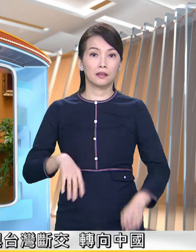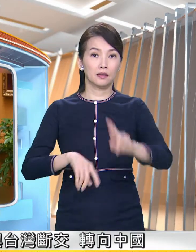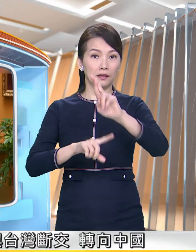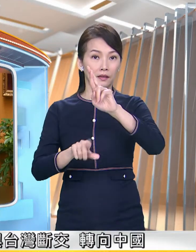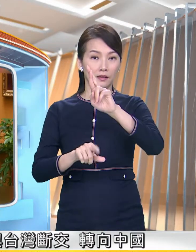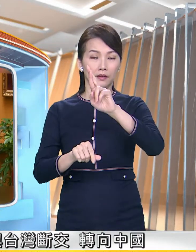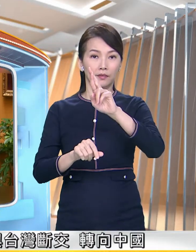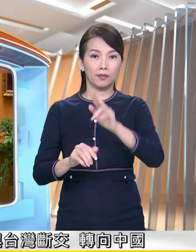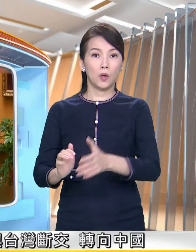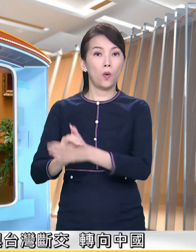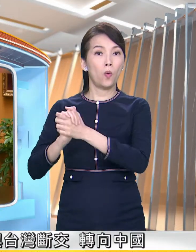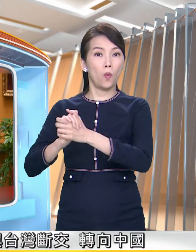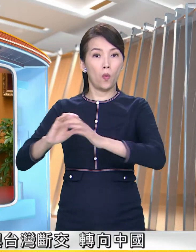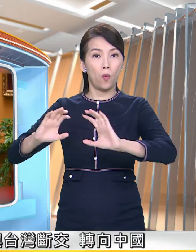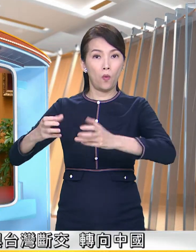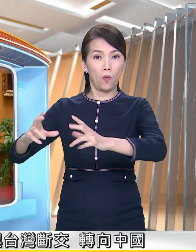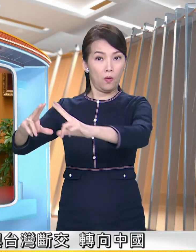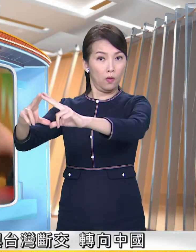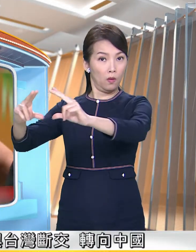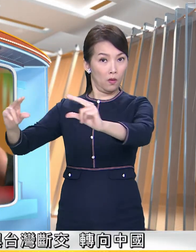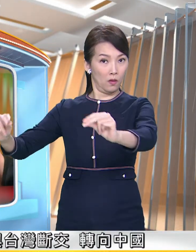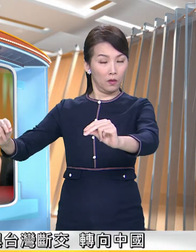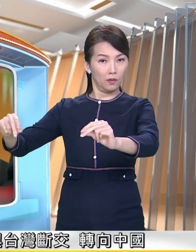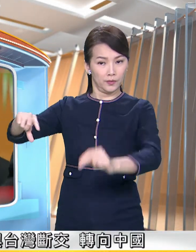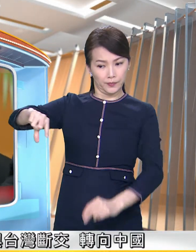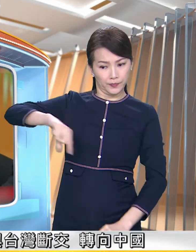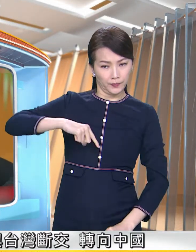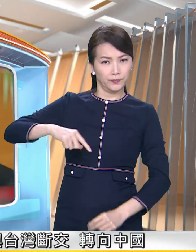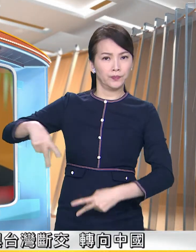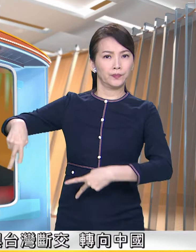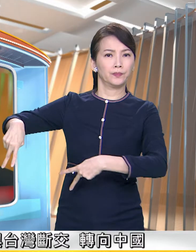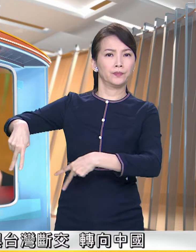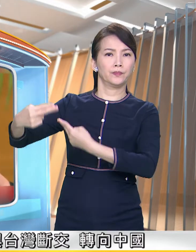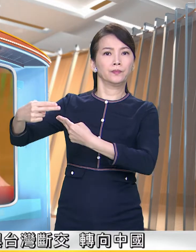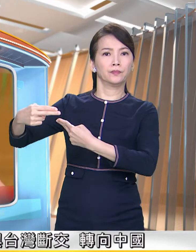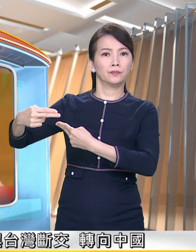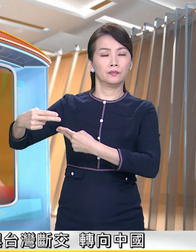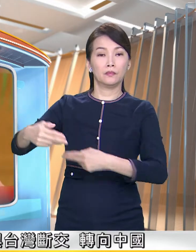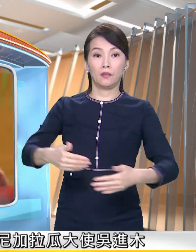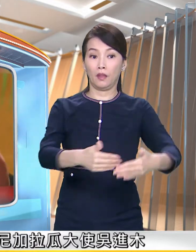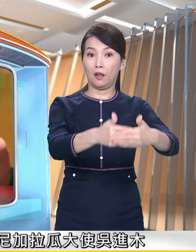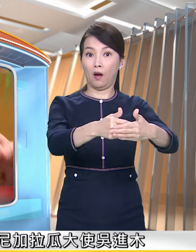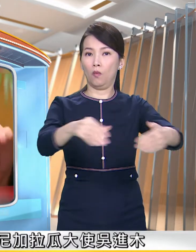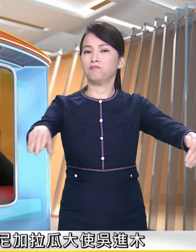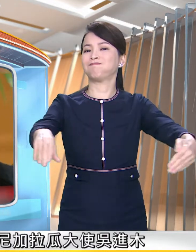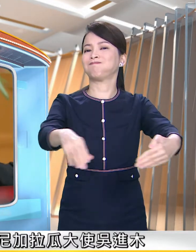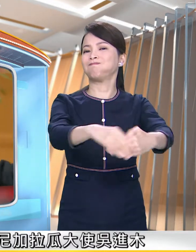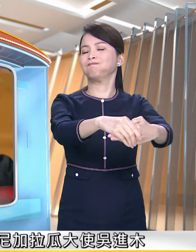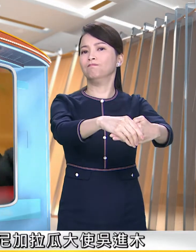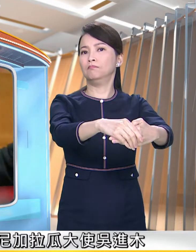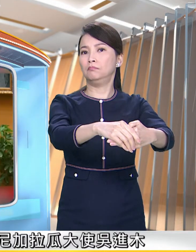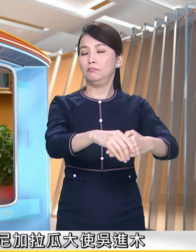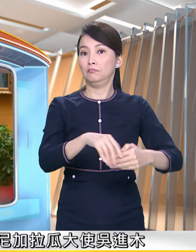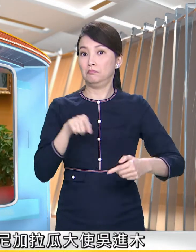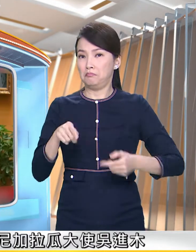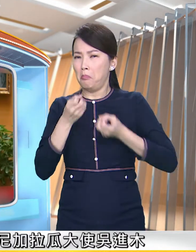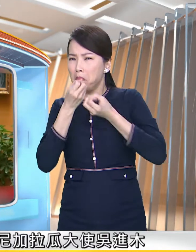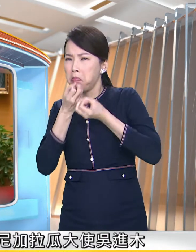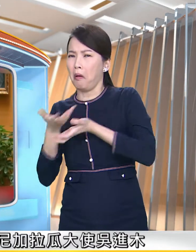上个月，尼加拉瓜与台湾断交，转向中国，现在却传出